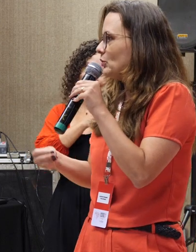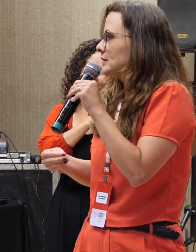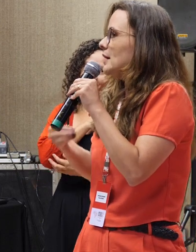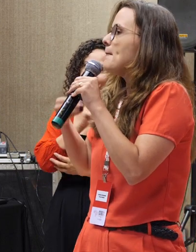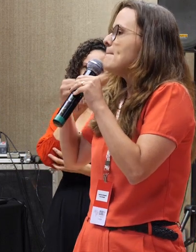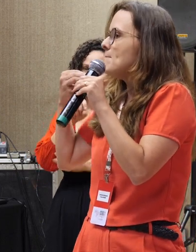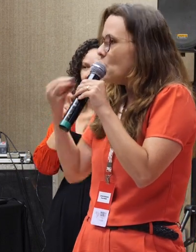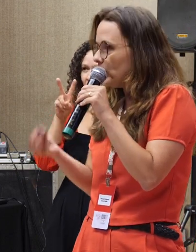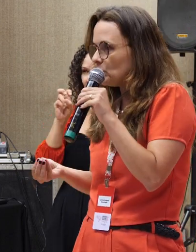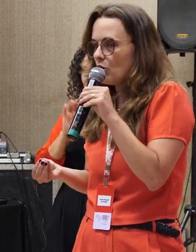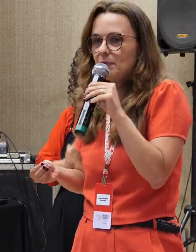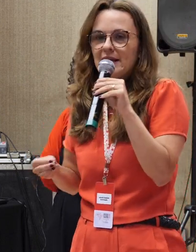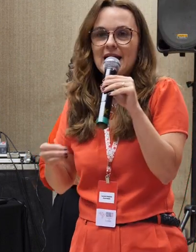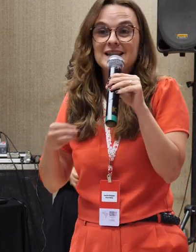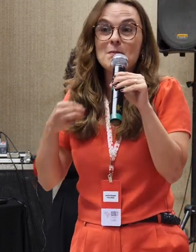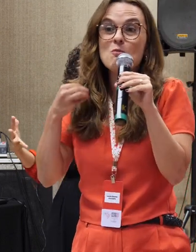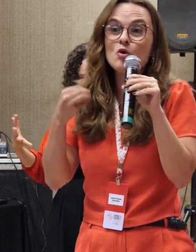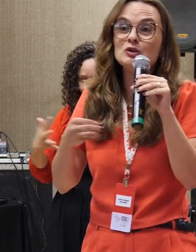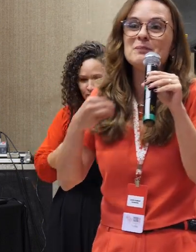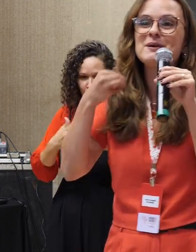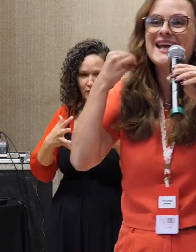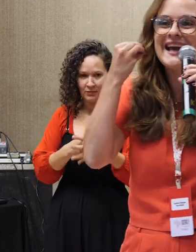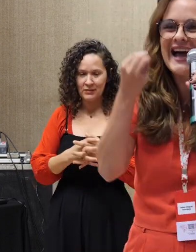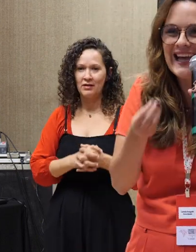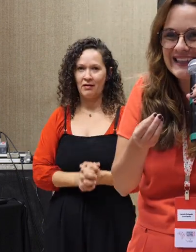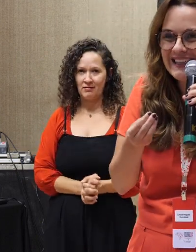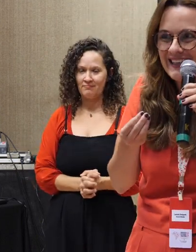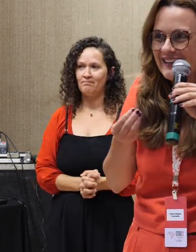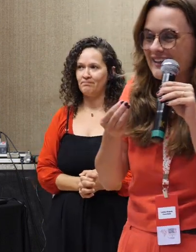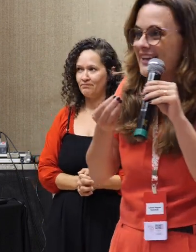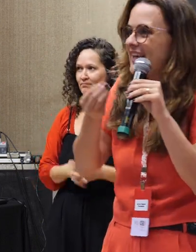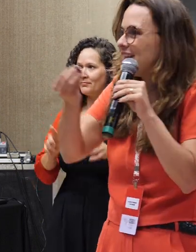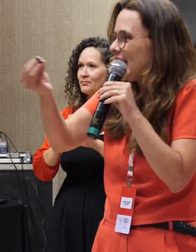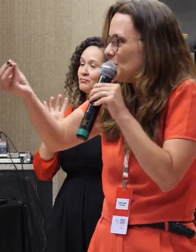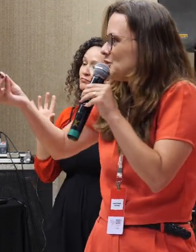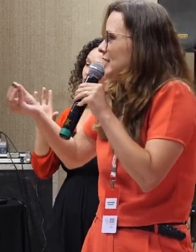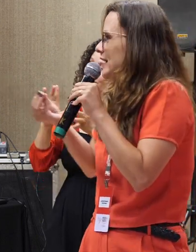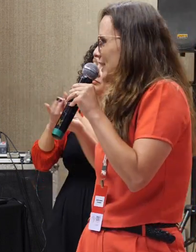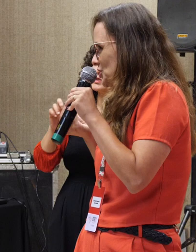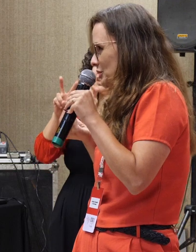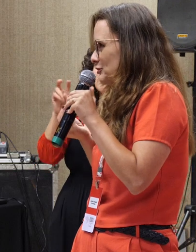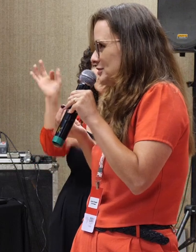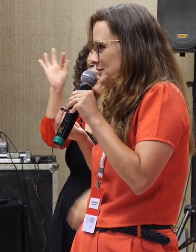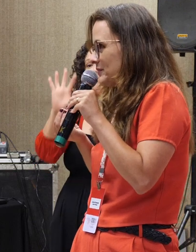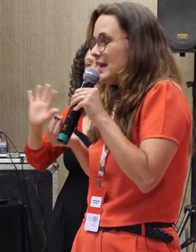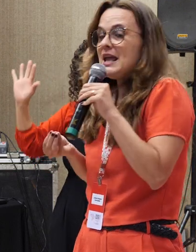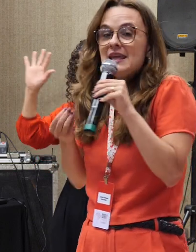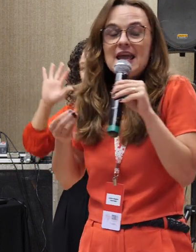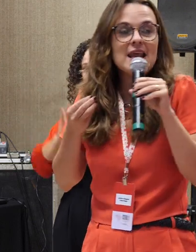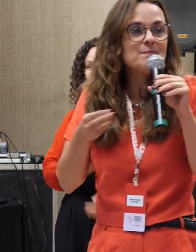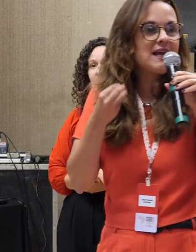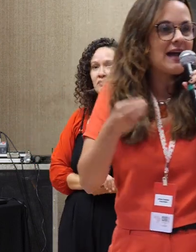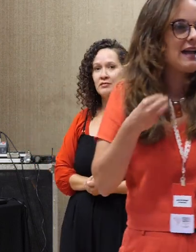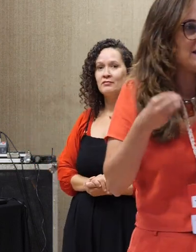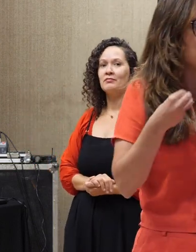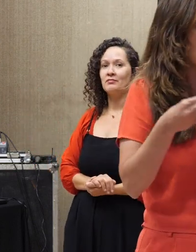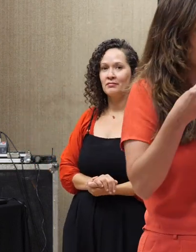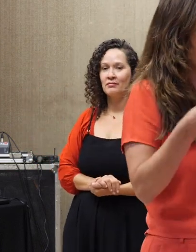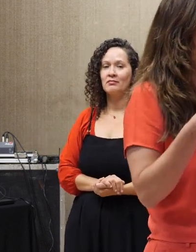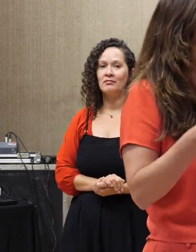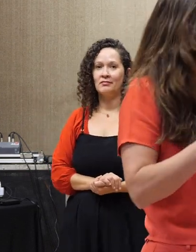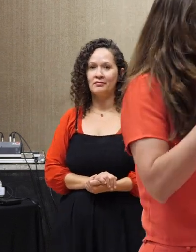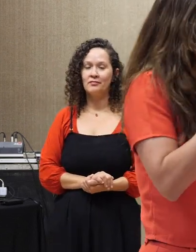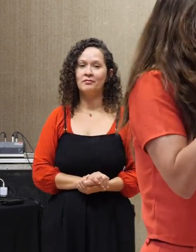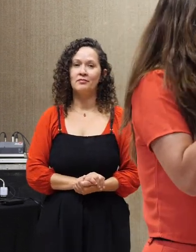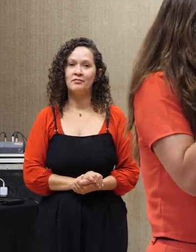uma pauta muito complicada, muito imbricada em termos federativos. E ele é imbricada em